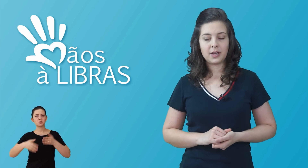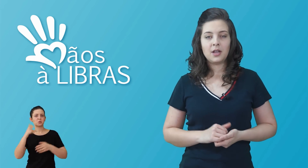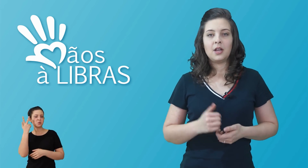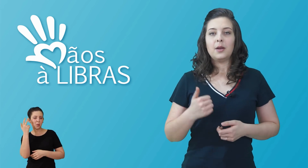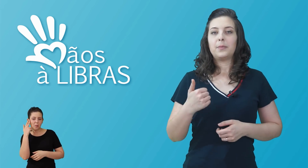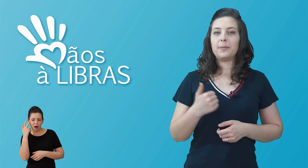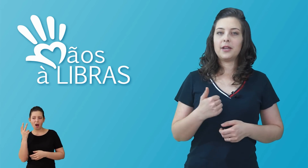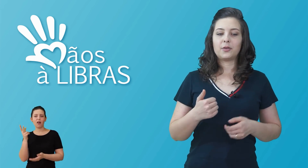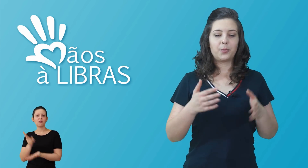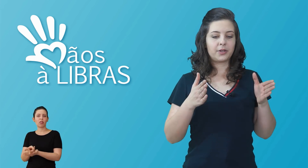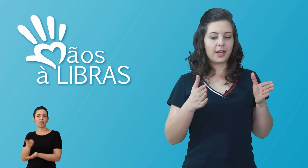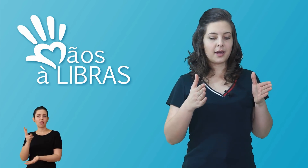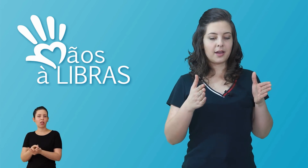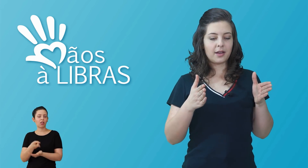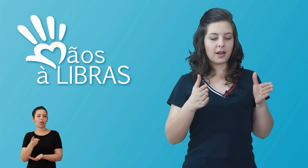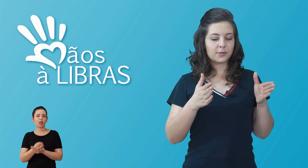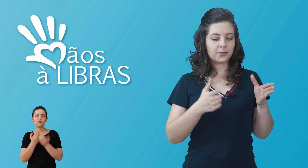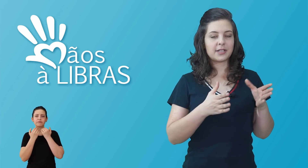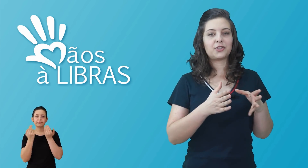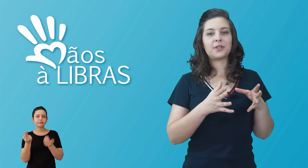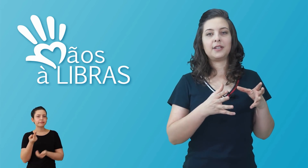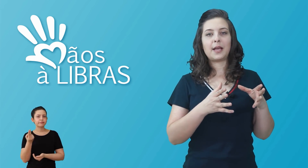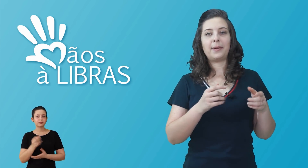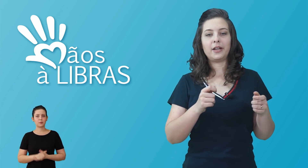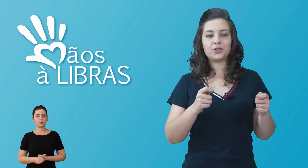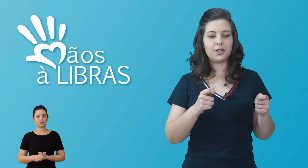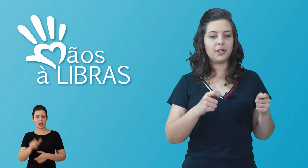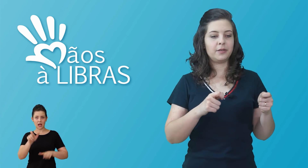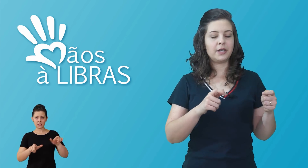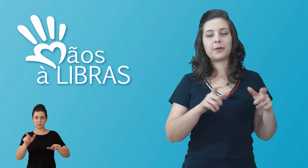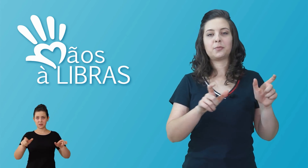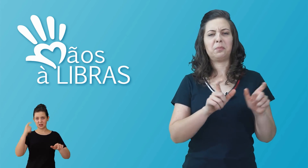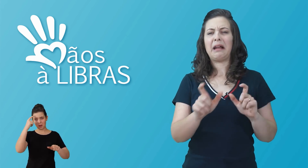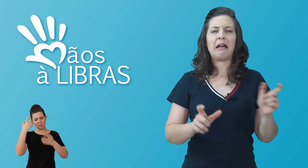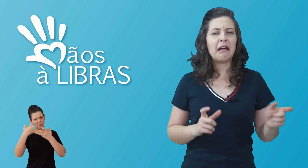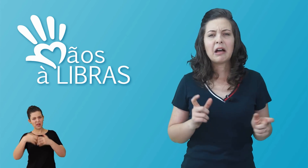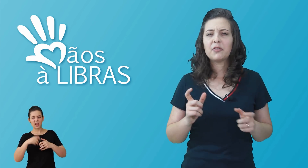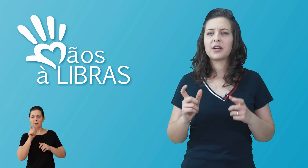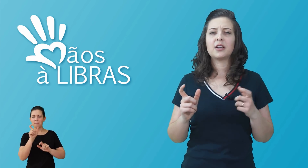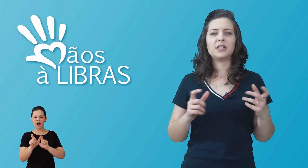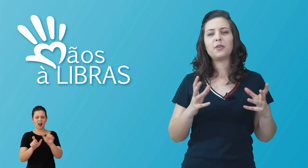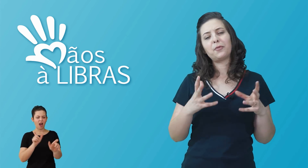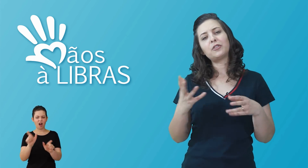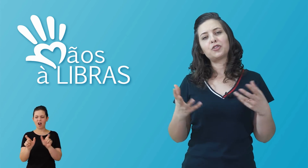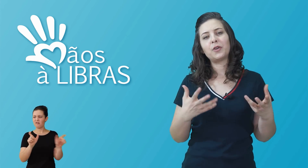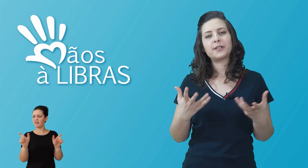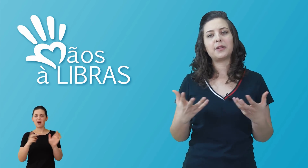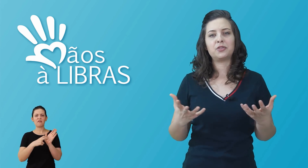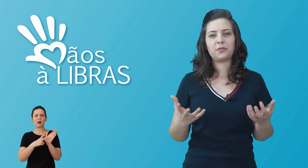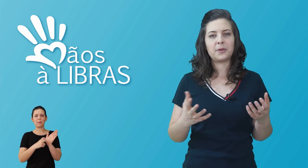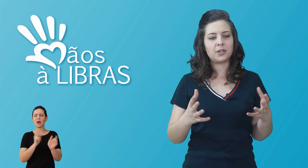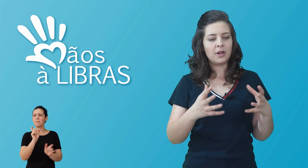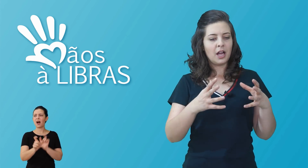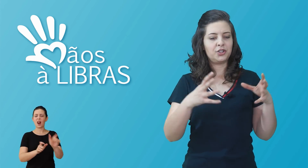funciona? Primeiro, porque as pessoas acham que se aprende Libras por palavras, enfim, por falta de